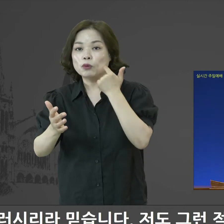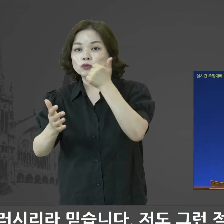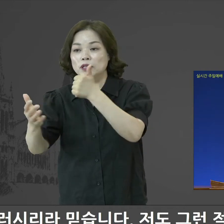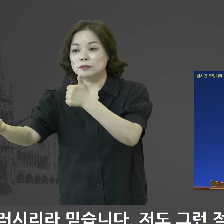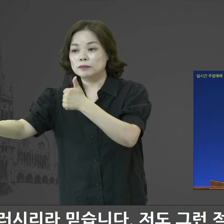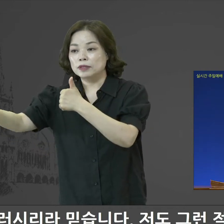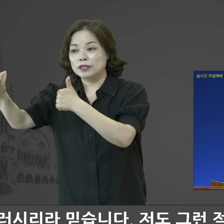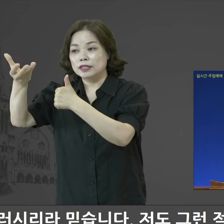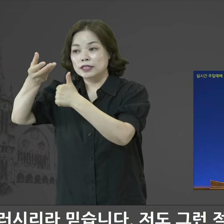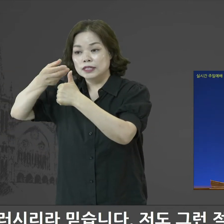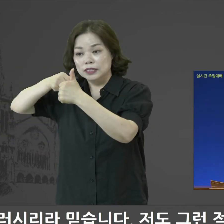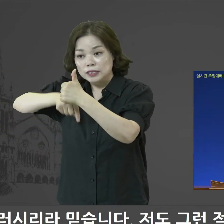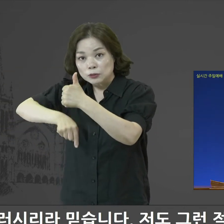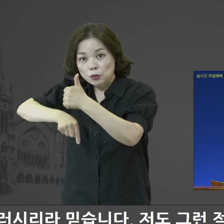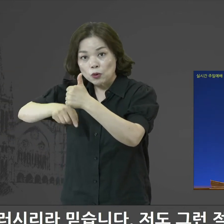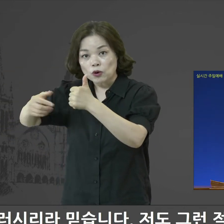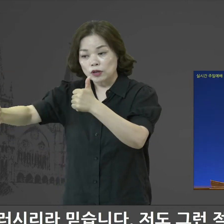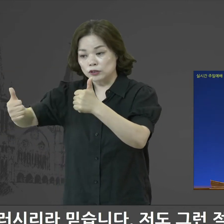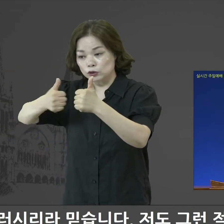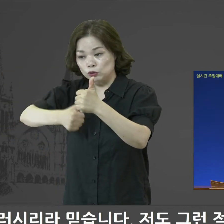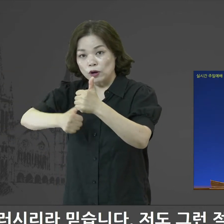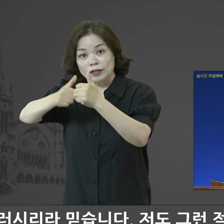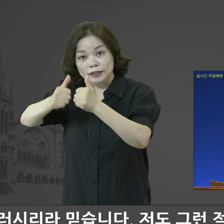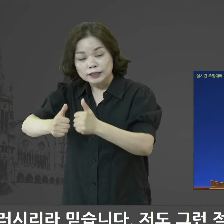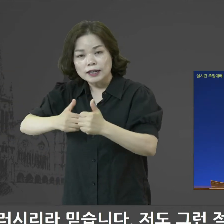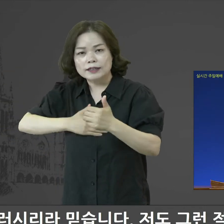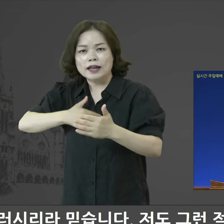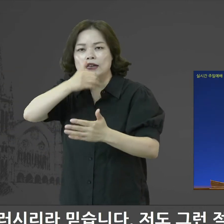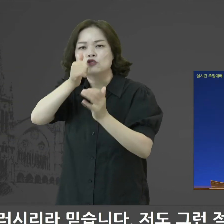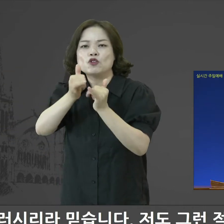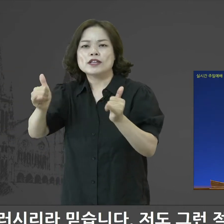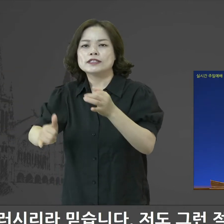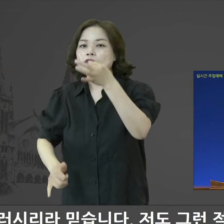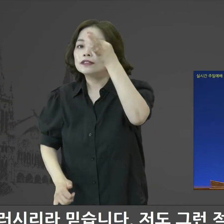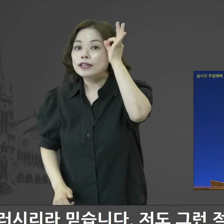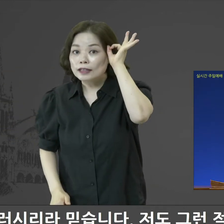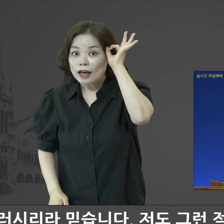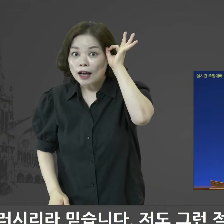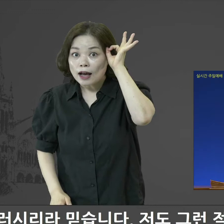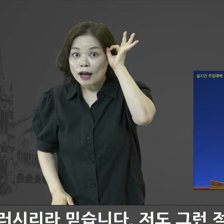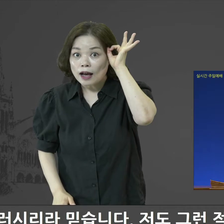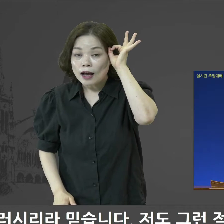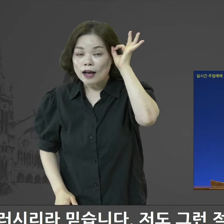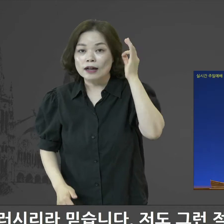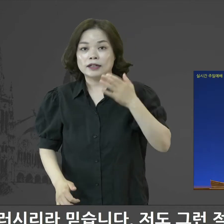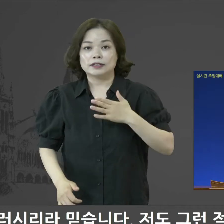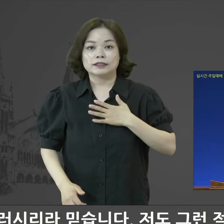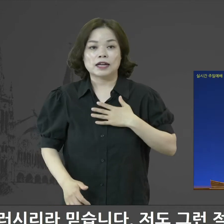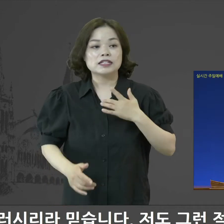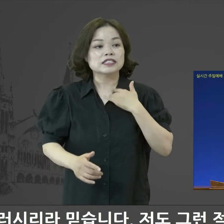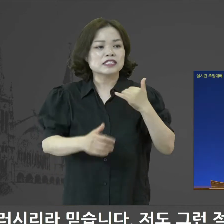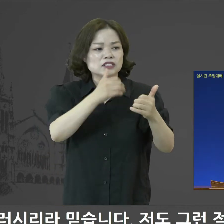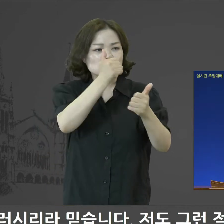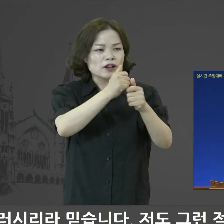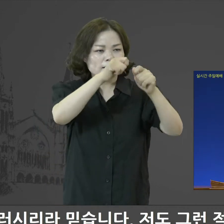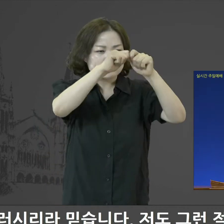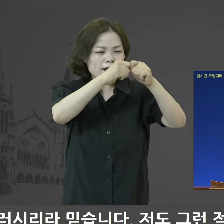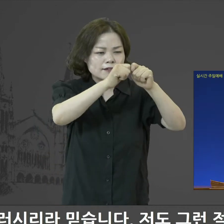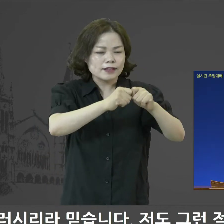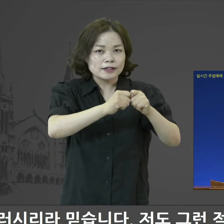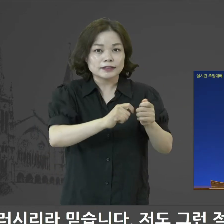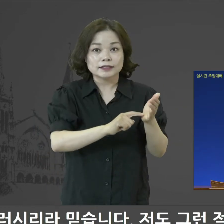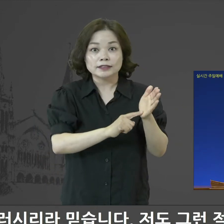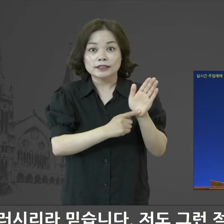들어오시니까 예수님이 들어오심으로 제가 죄인인 것을 깨달은 거죠. 그것도 제가 지은 죄가 낱낱이